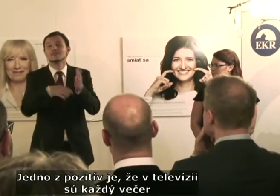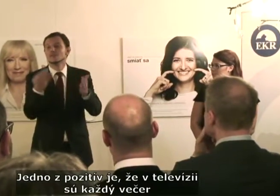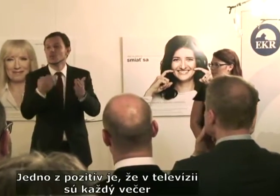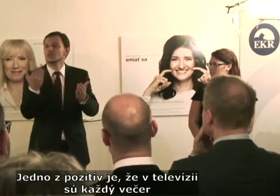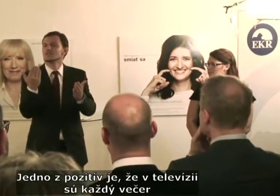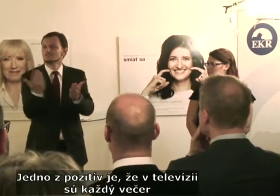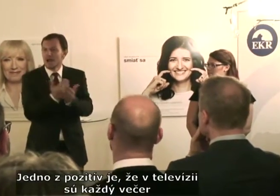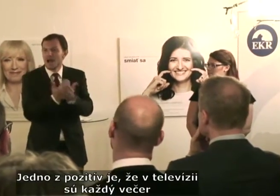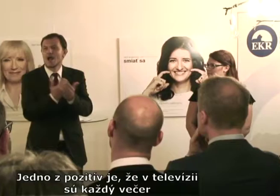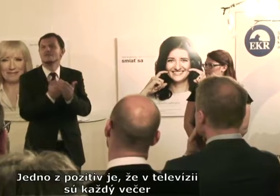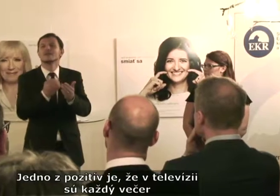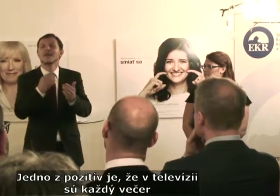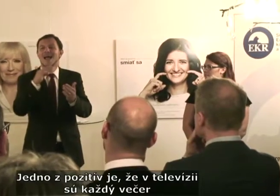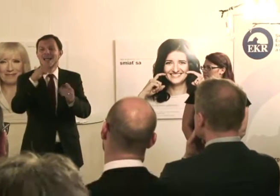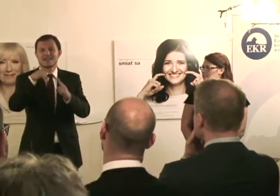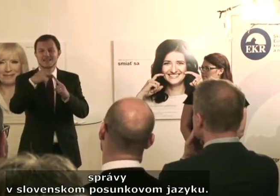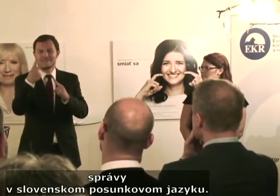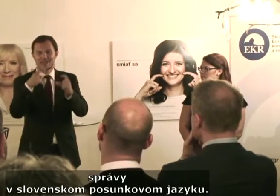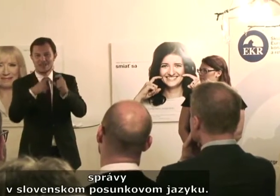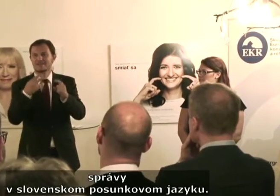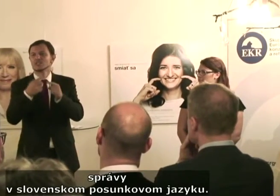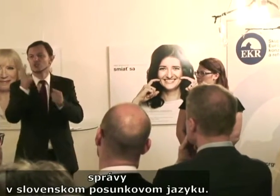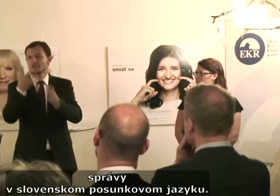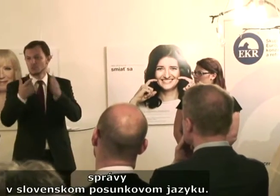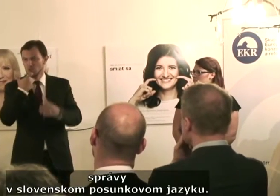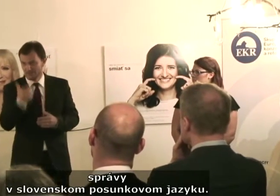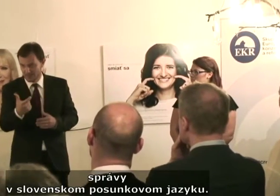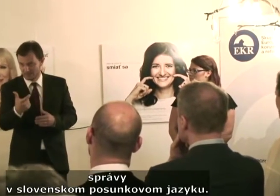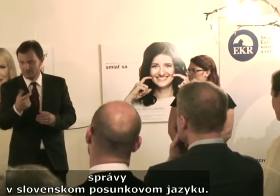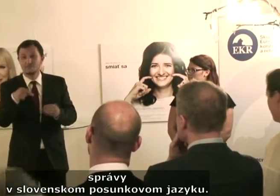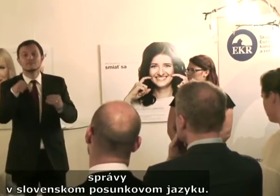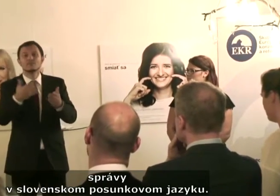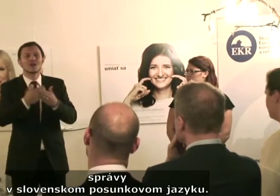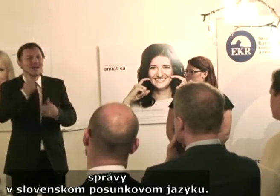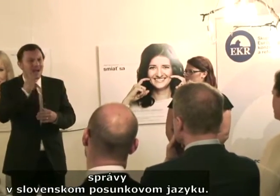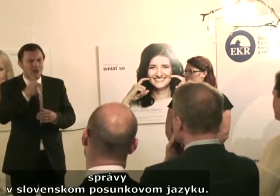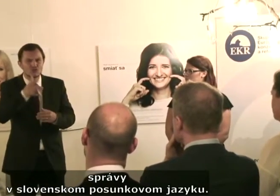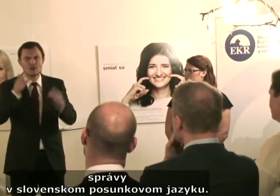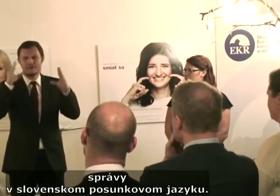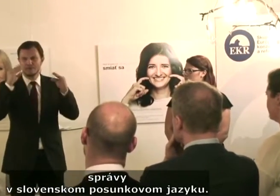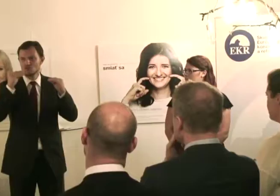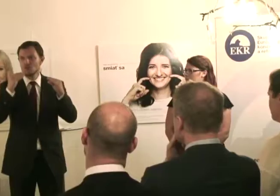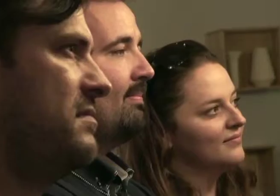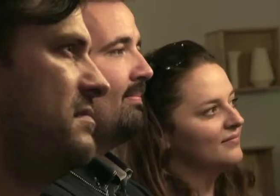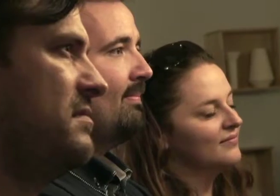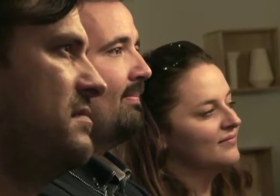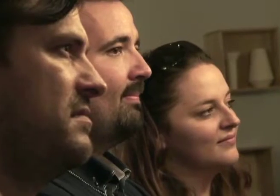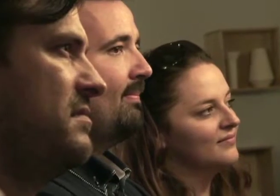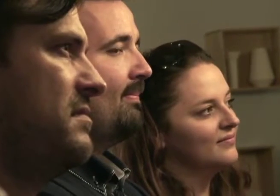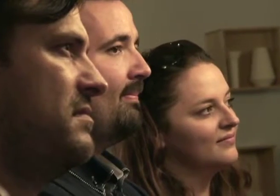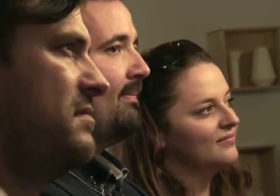Jedno z pozitív je, že v televízii sú každý večer správy v slovenskom posunkovom jazyku.